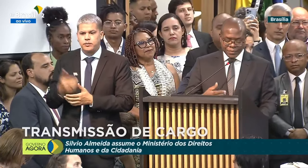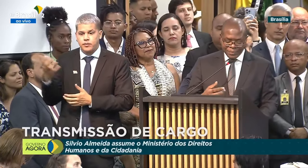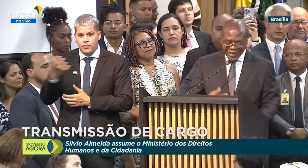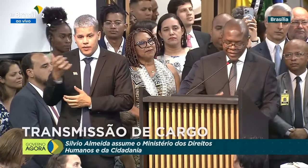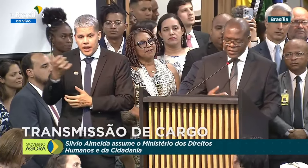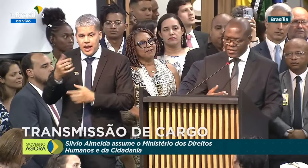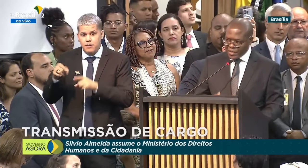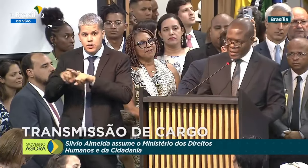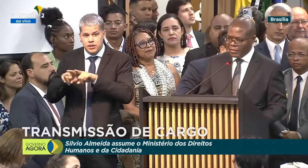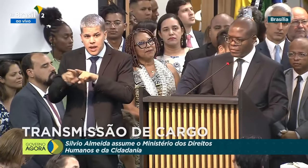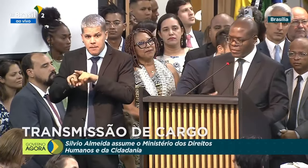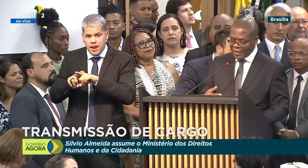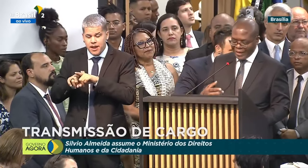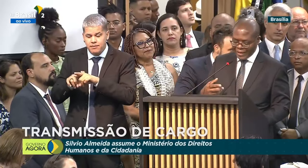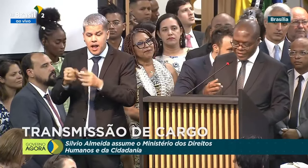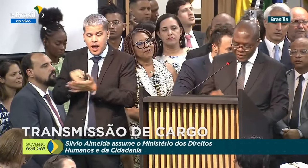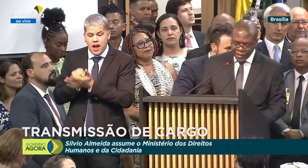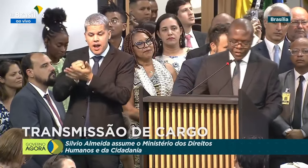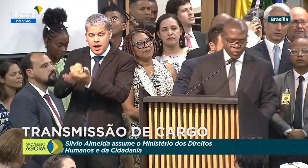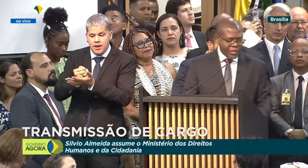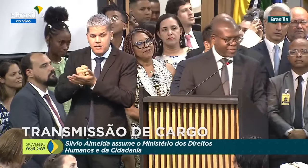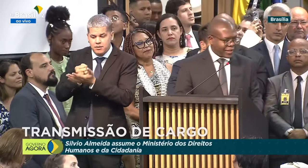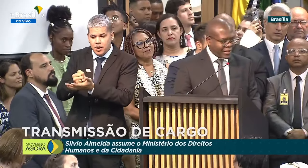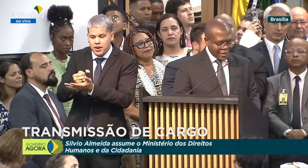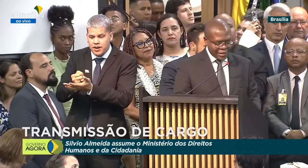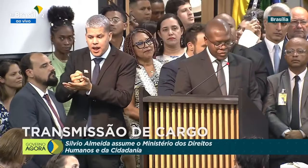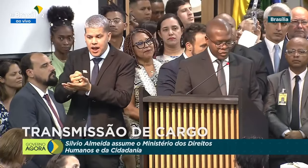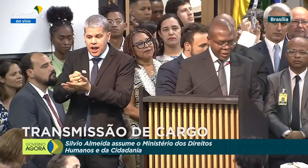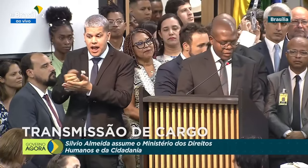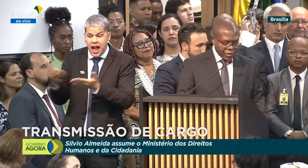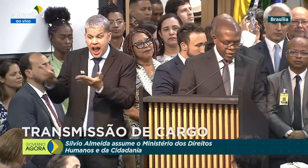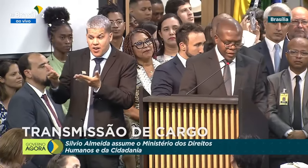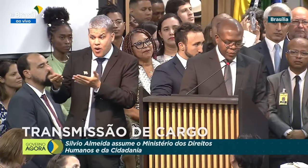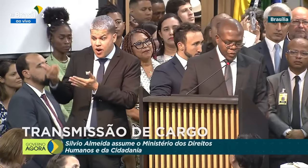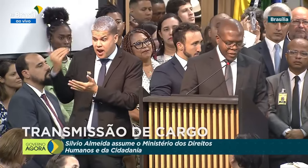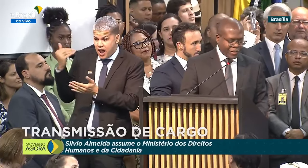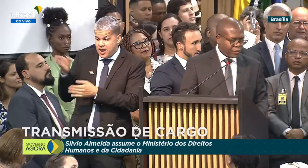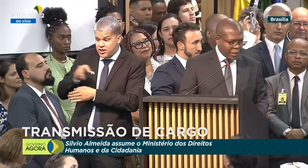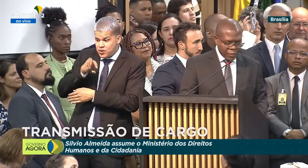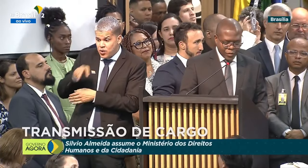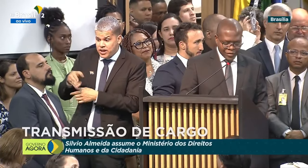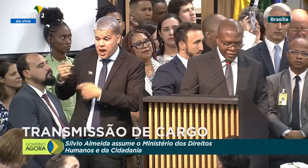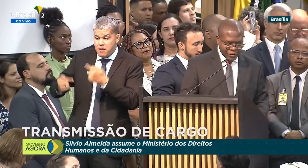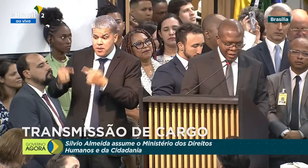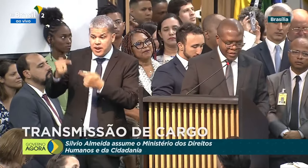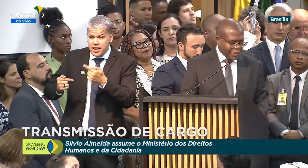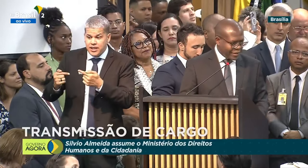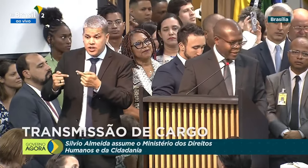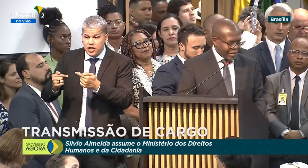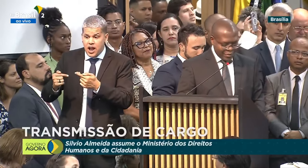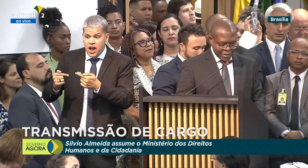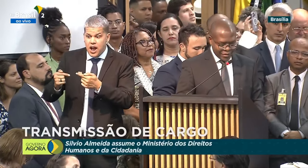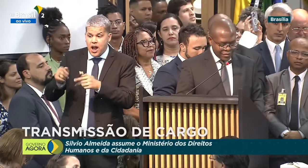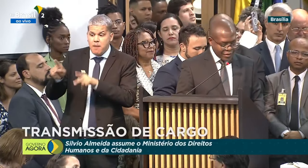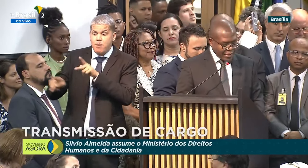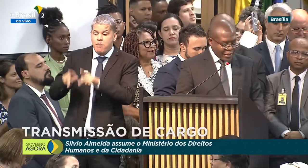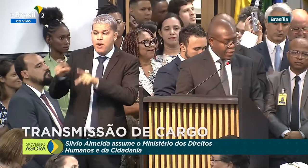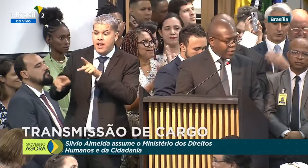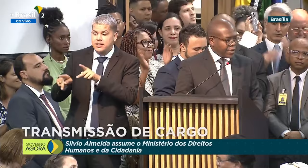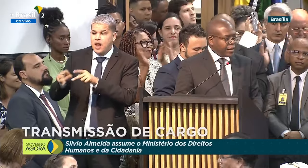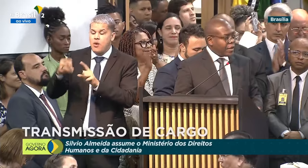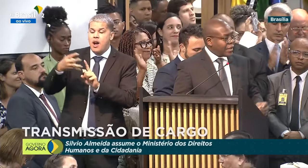também prestigiar a recém instituída a secretaria nacional de políticas para a população LGBT queria